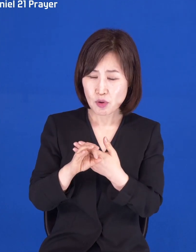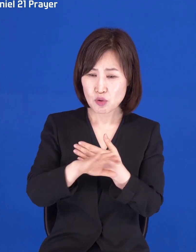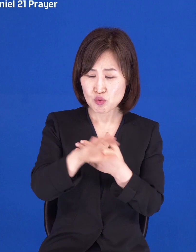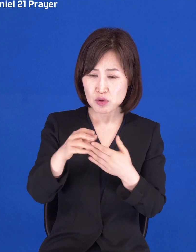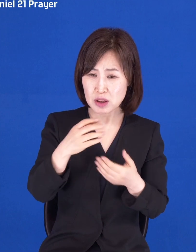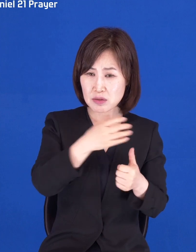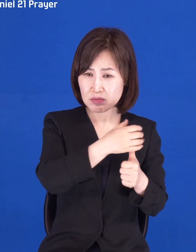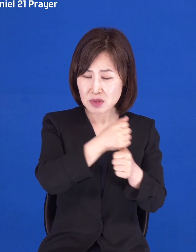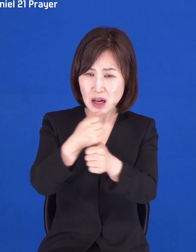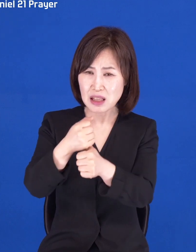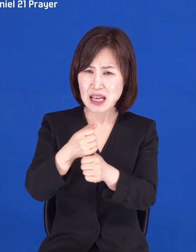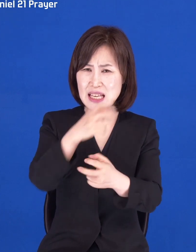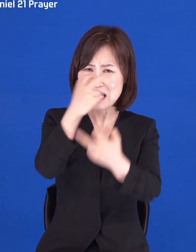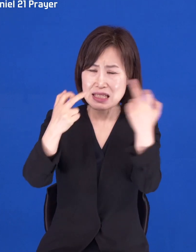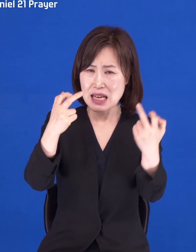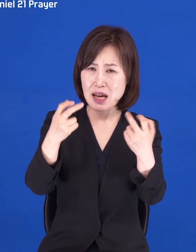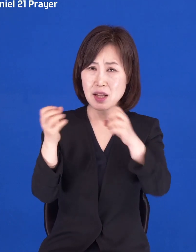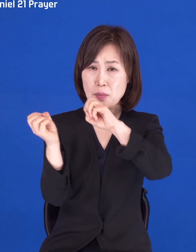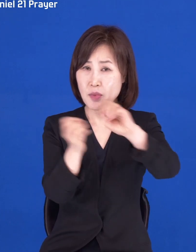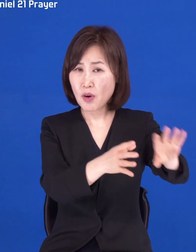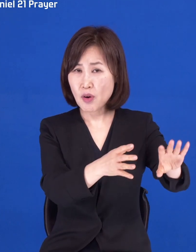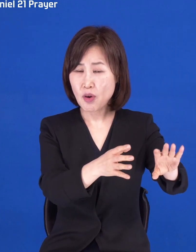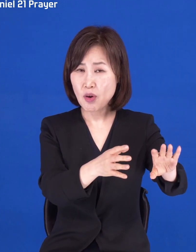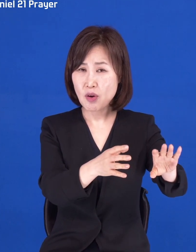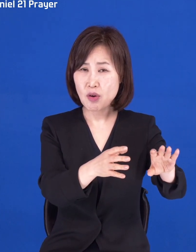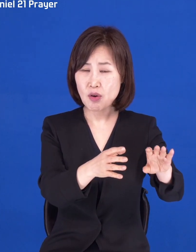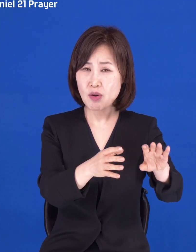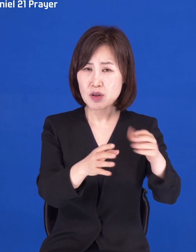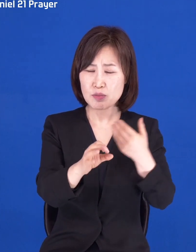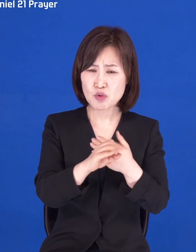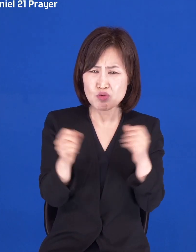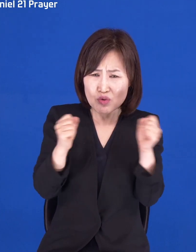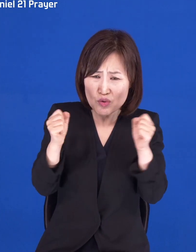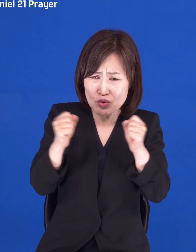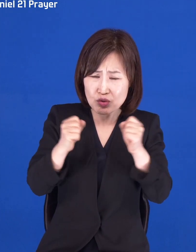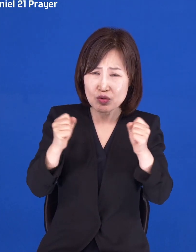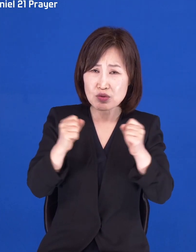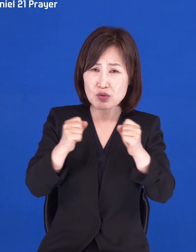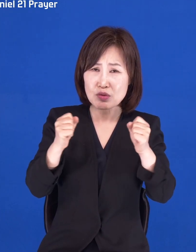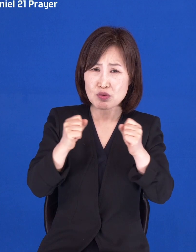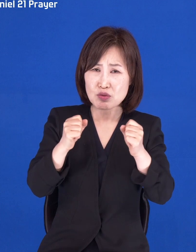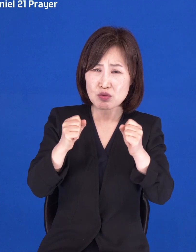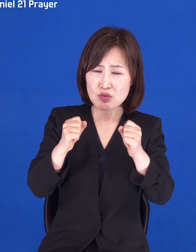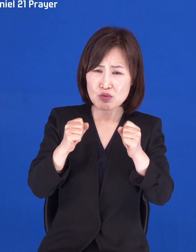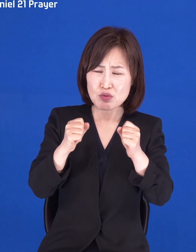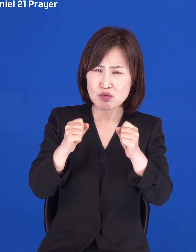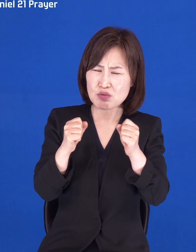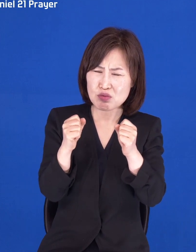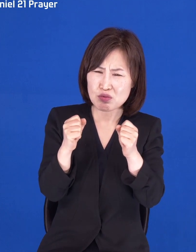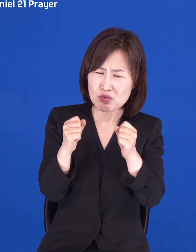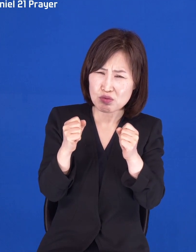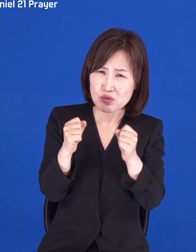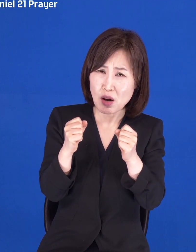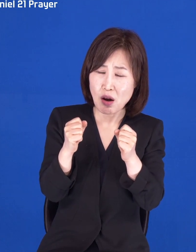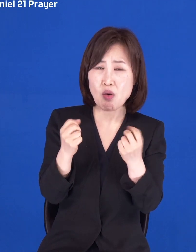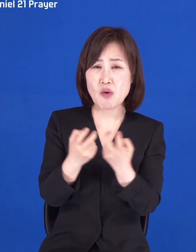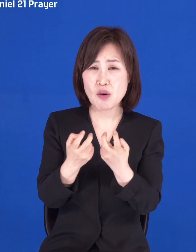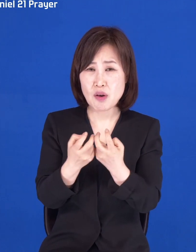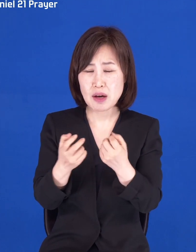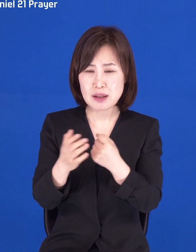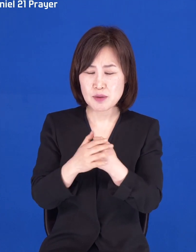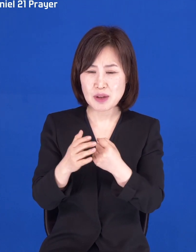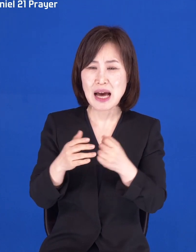가다 산골에라 버려도 그 추운 겨울날 엄동설안의 추위는 이겨내야 되니까